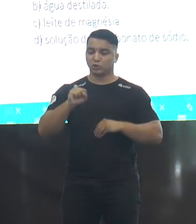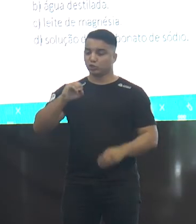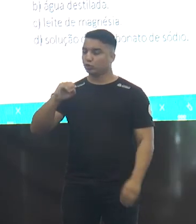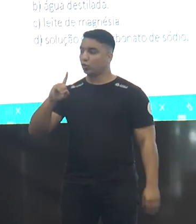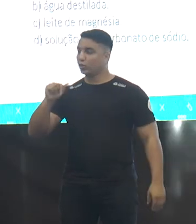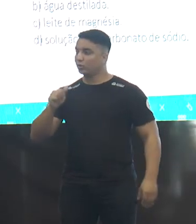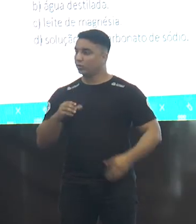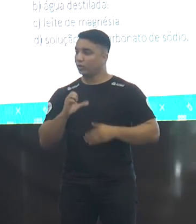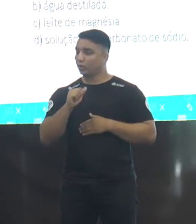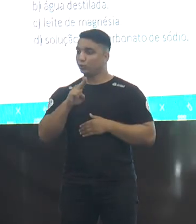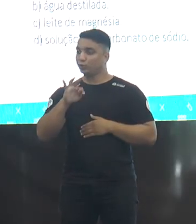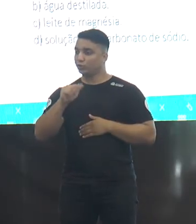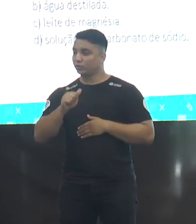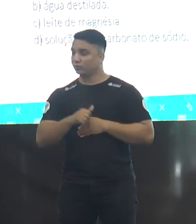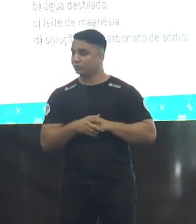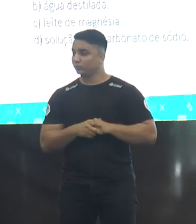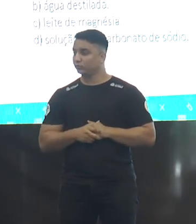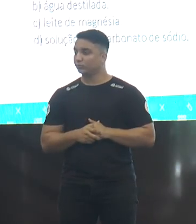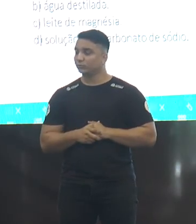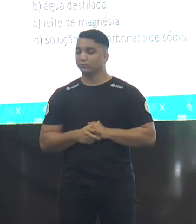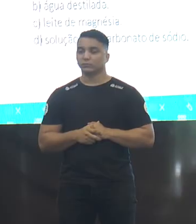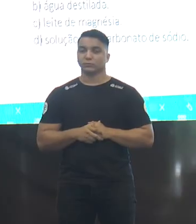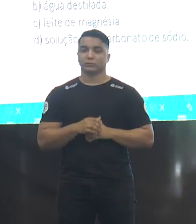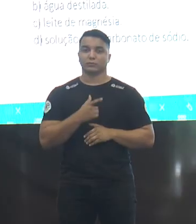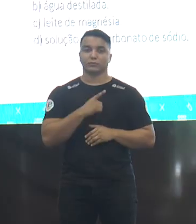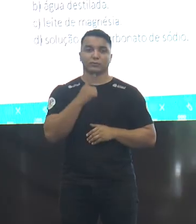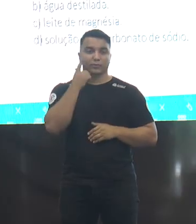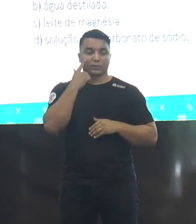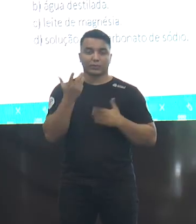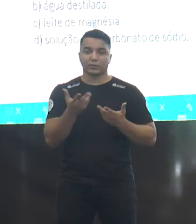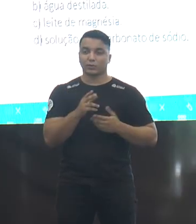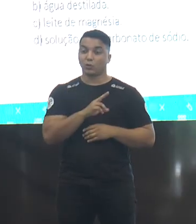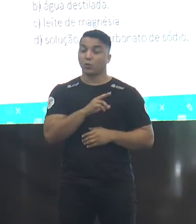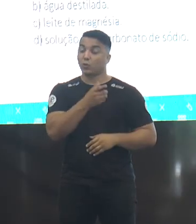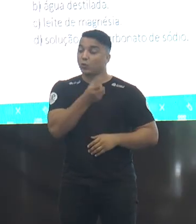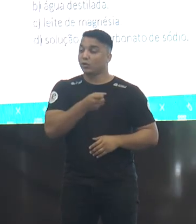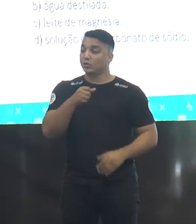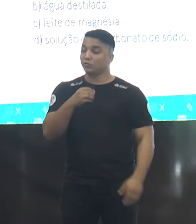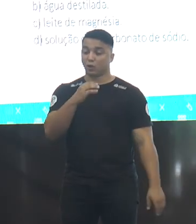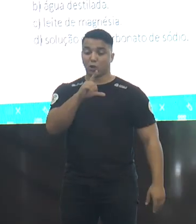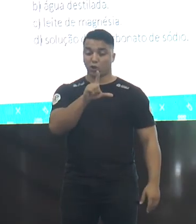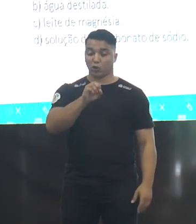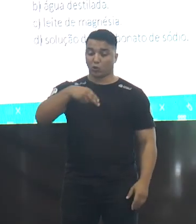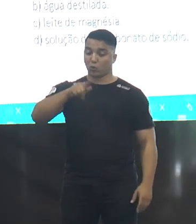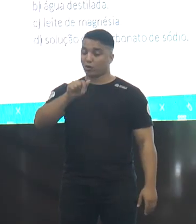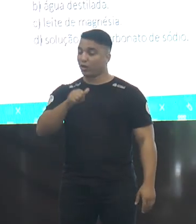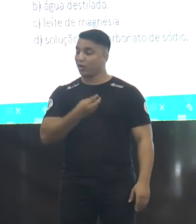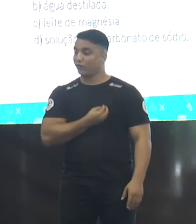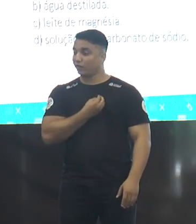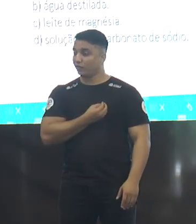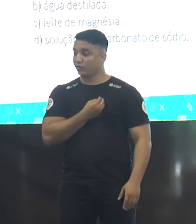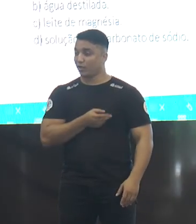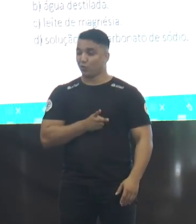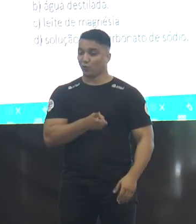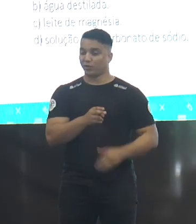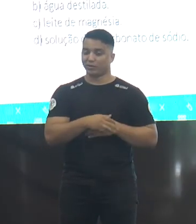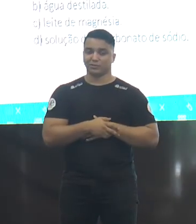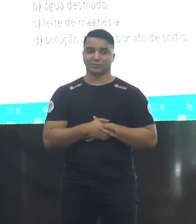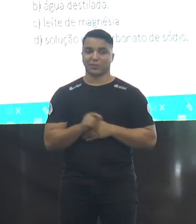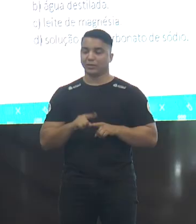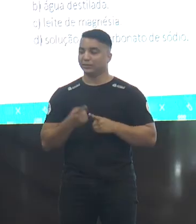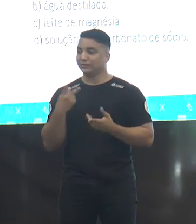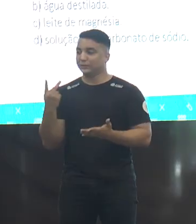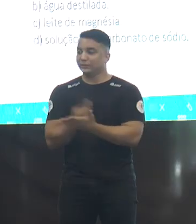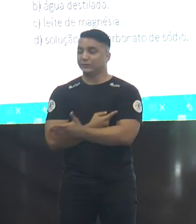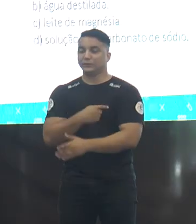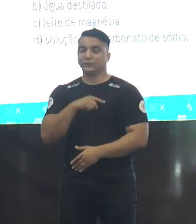cáustica. O leite é longa vida e você curta vida, né? Então cuidado com essas